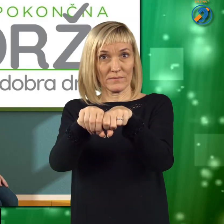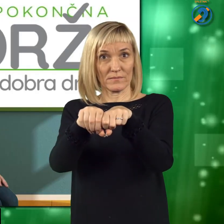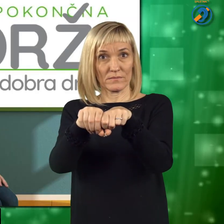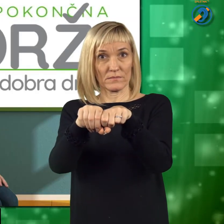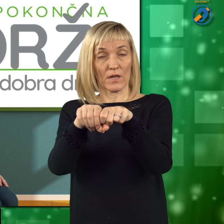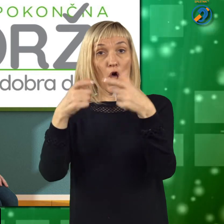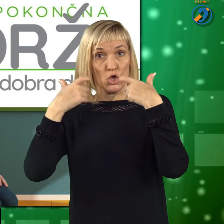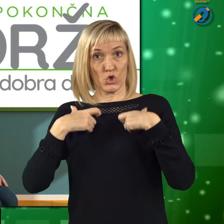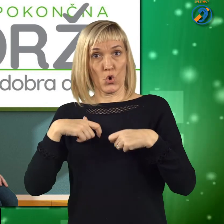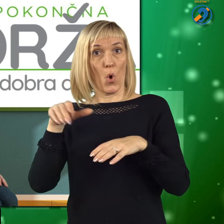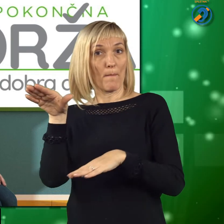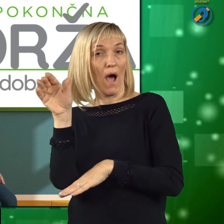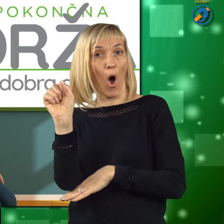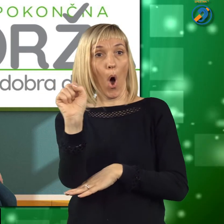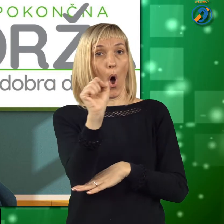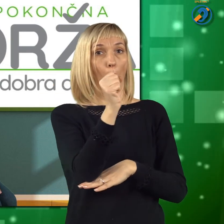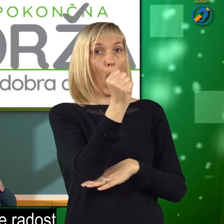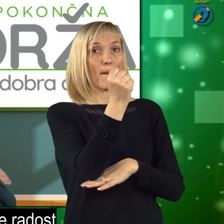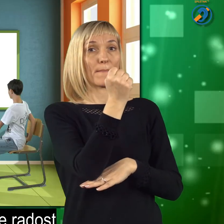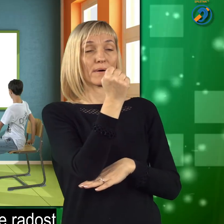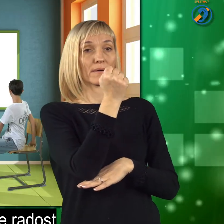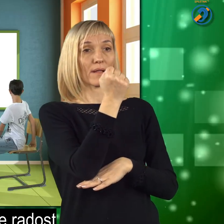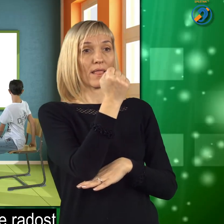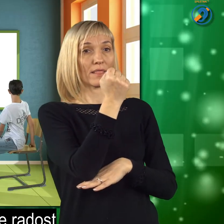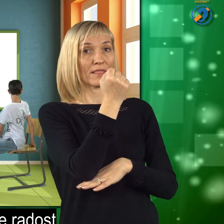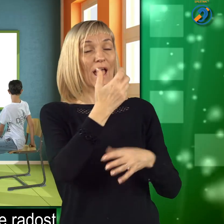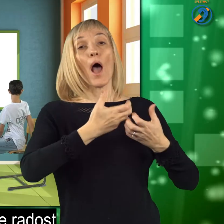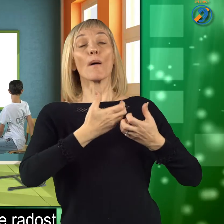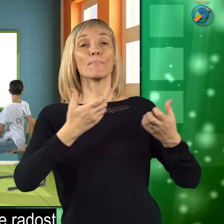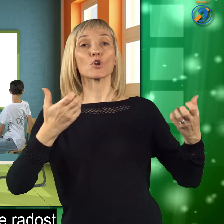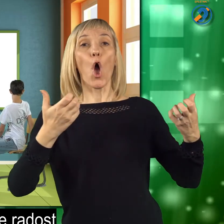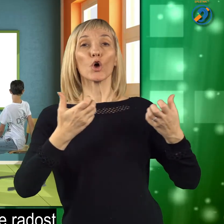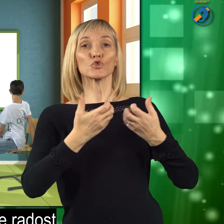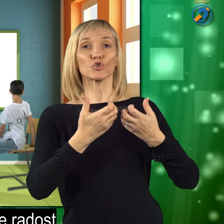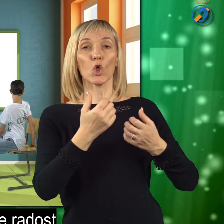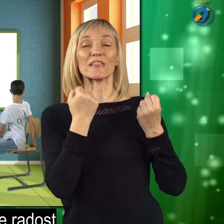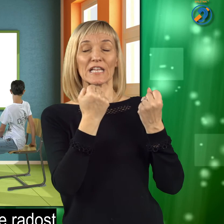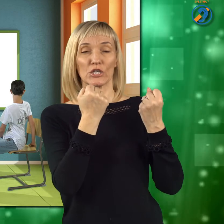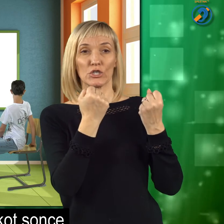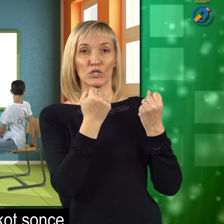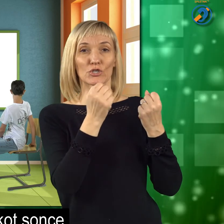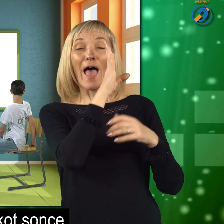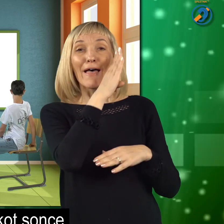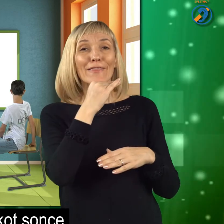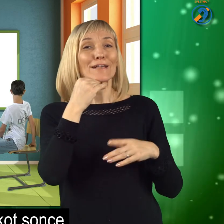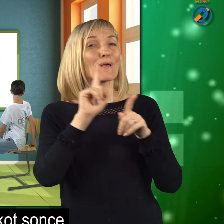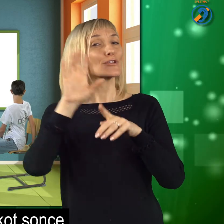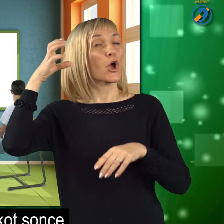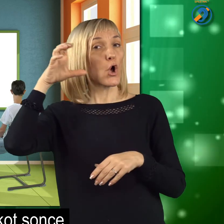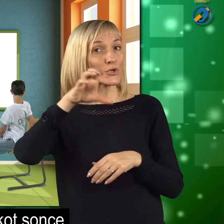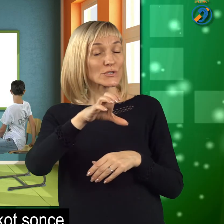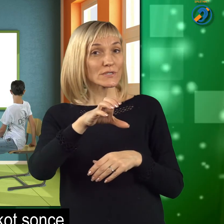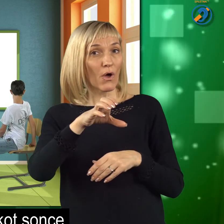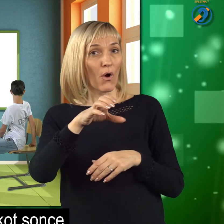Izdih. Zasukaj trup nazaj. Prožnost daje radost, zadrži položaj. Nasmehni se kot